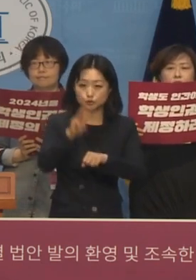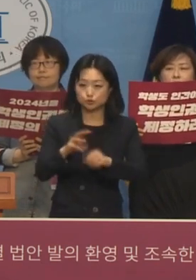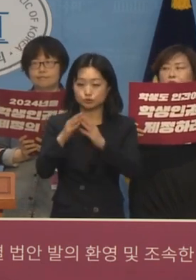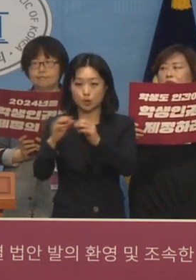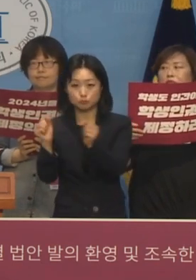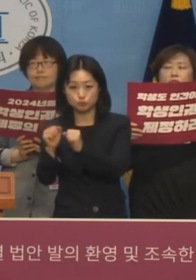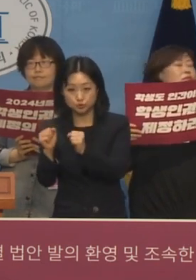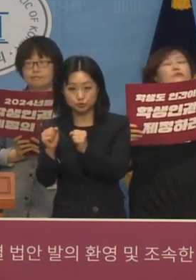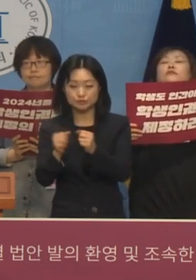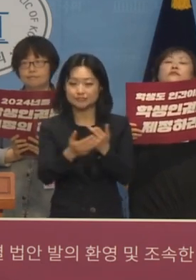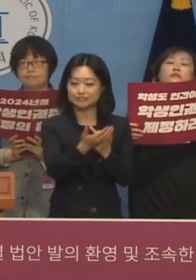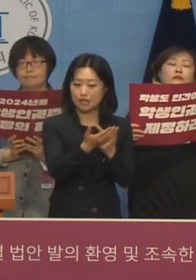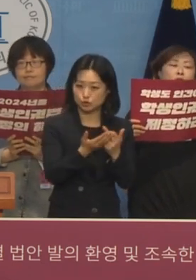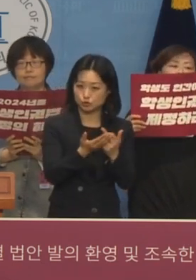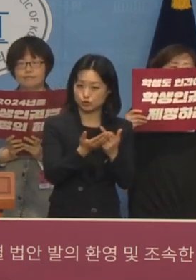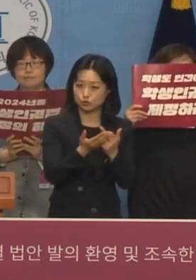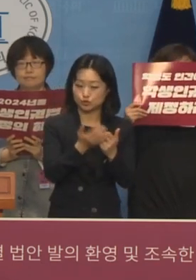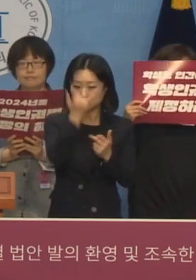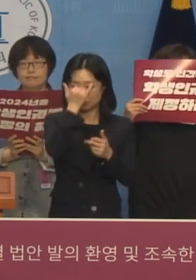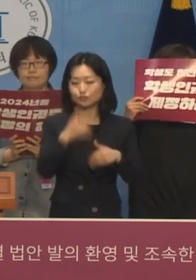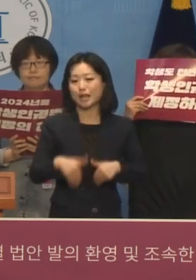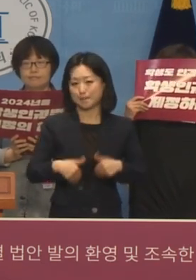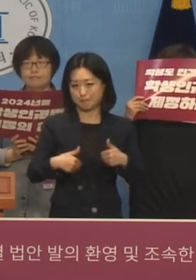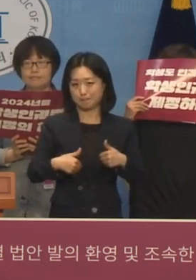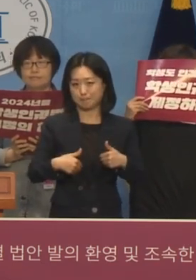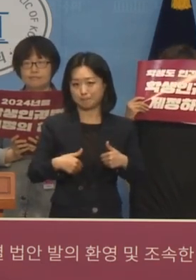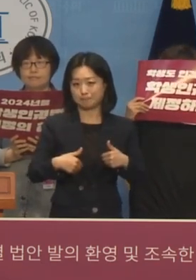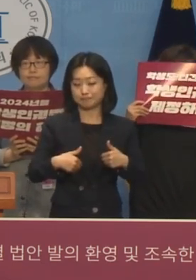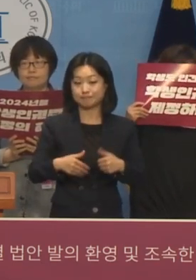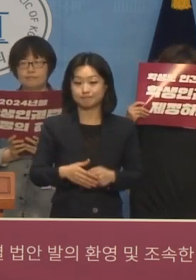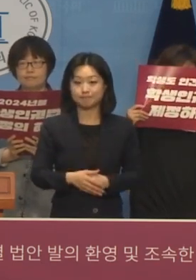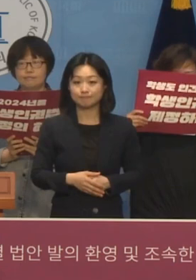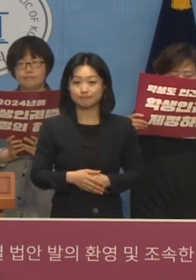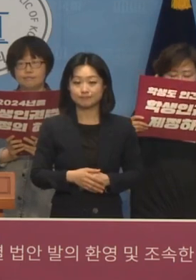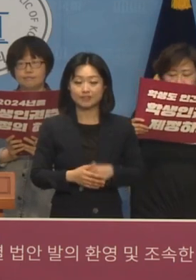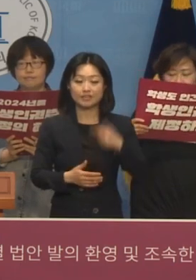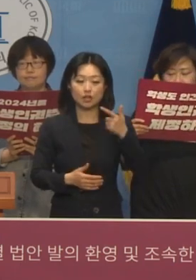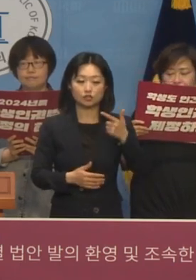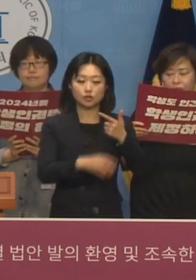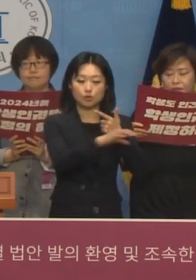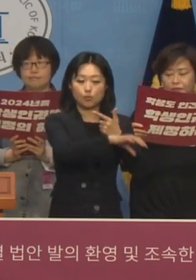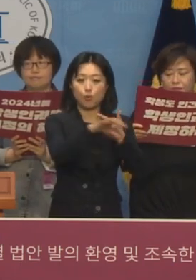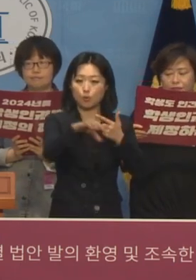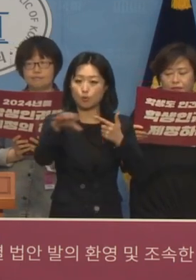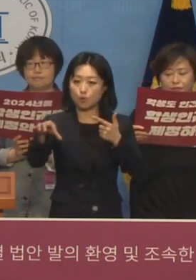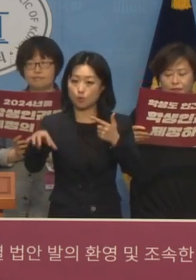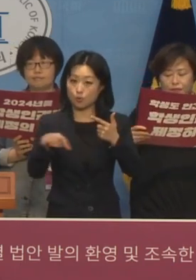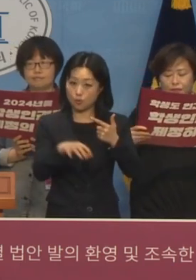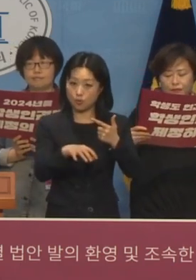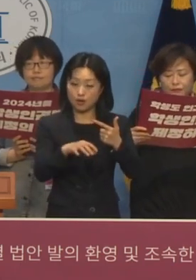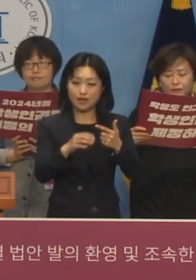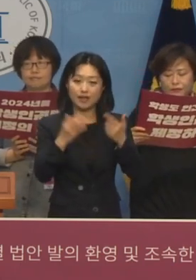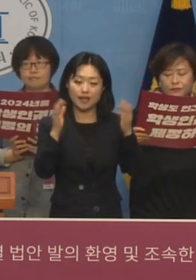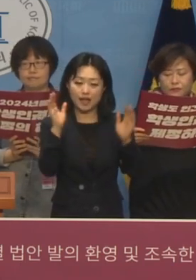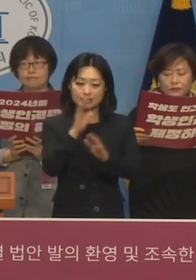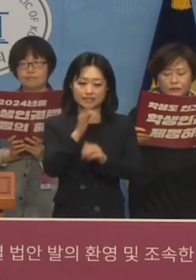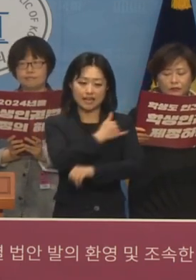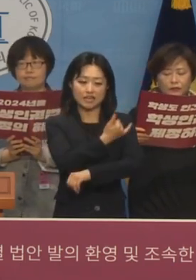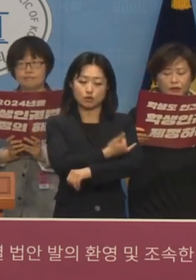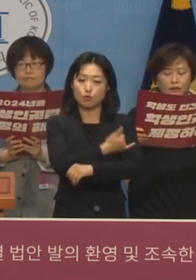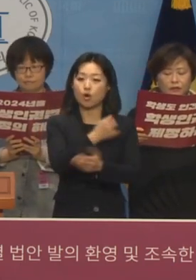전북, 제주, 충남 이렇게 6곳 지역에서 학생 인권